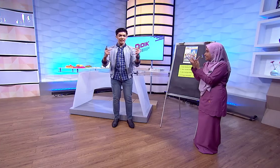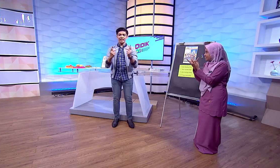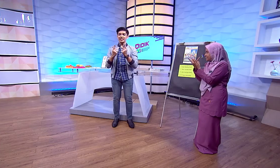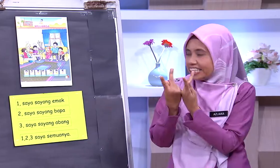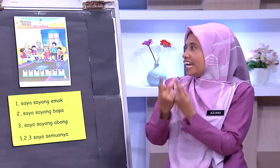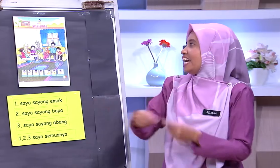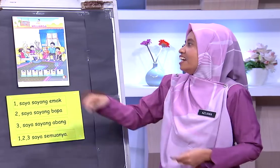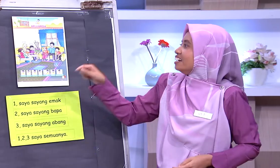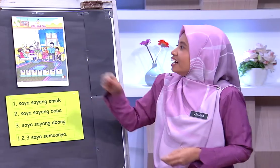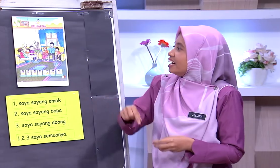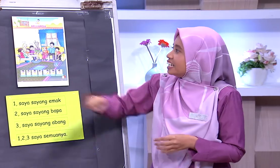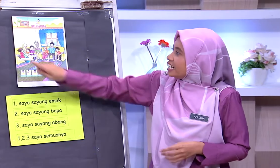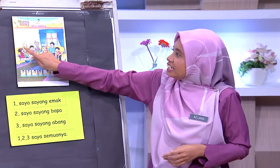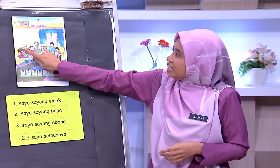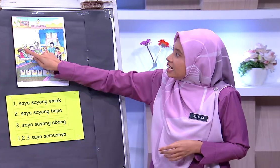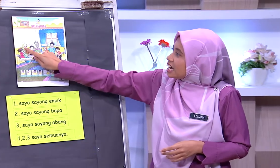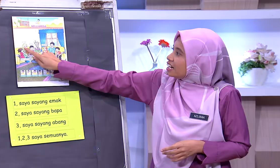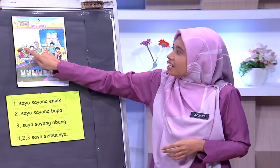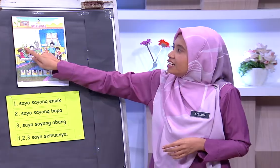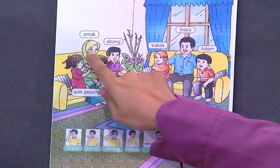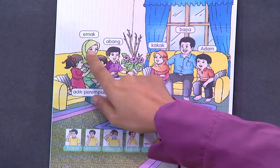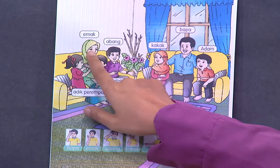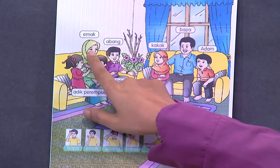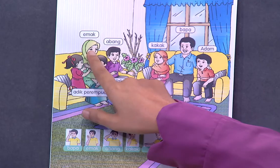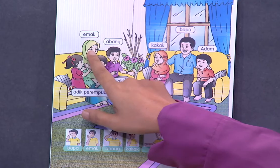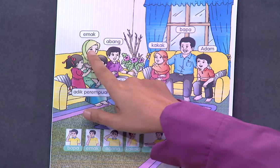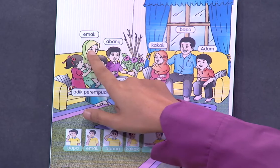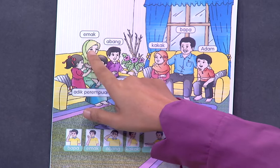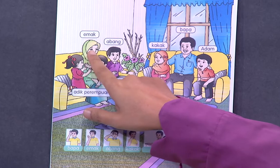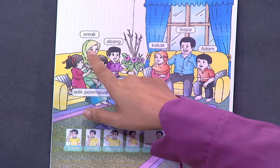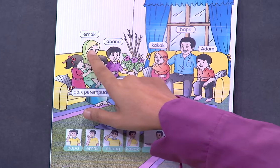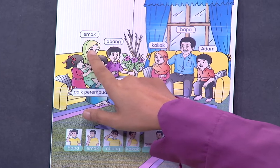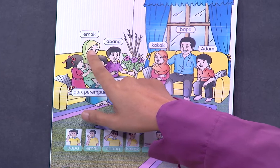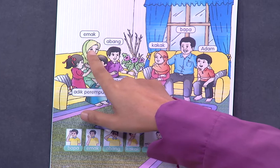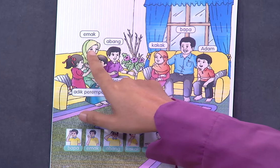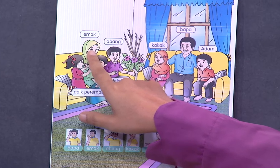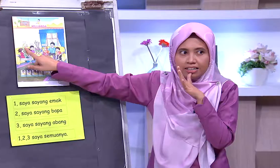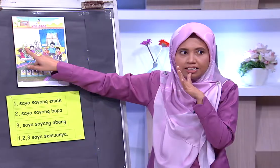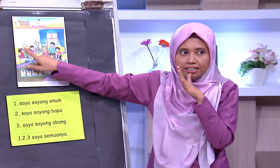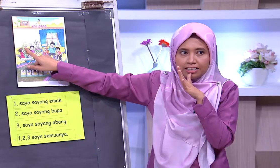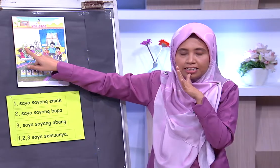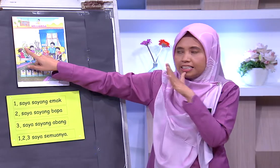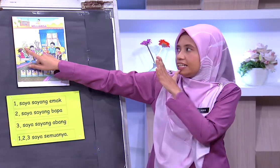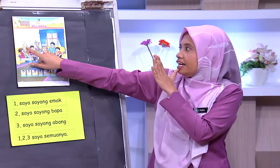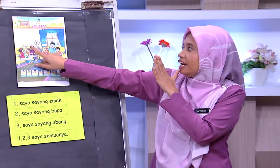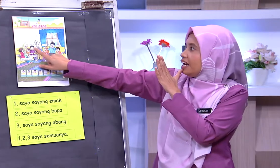j-que takia ini Oke mau cinta di emak-emak remama Oke